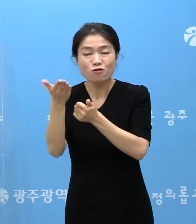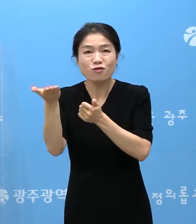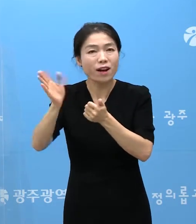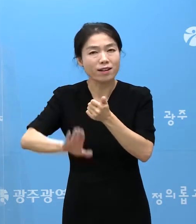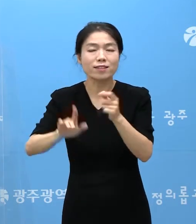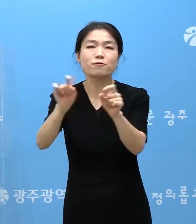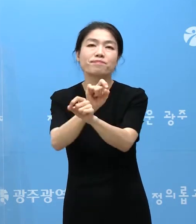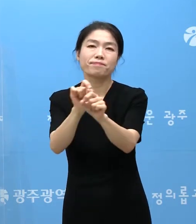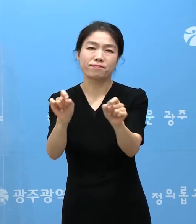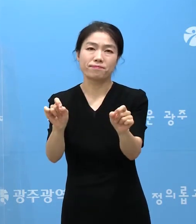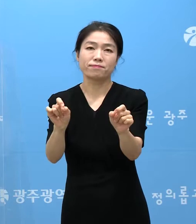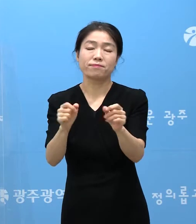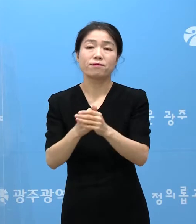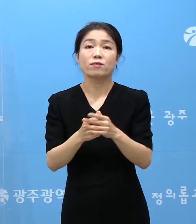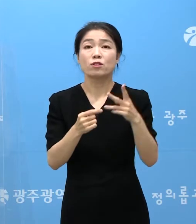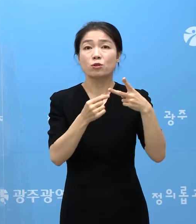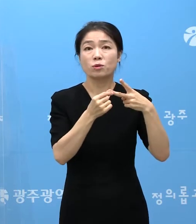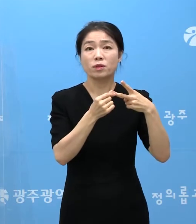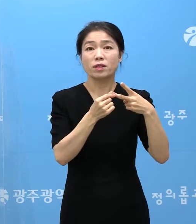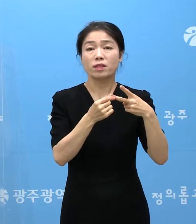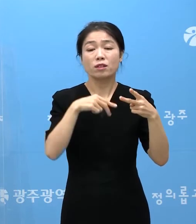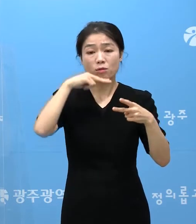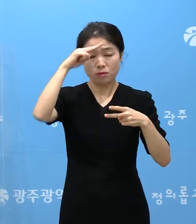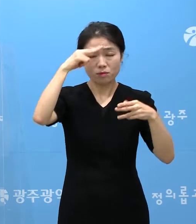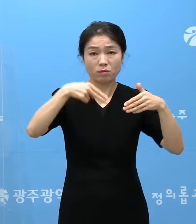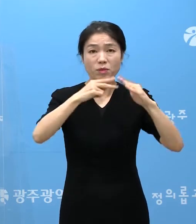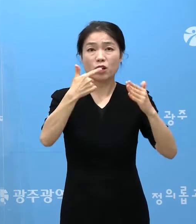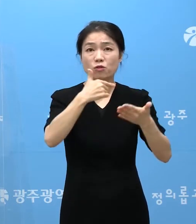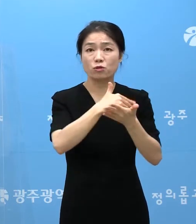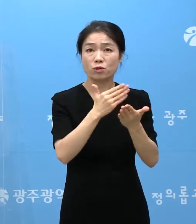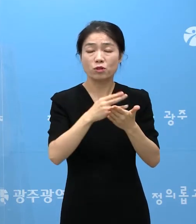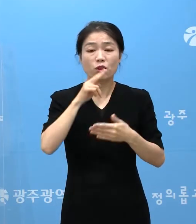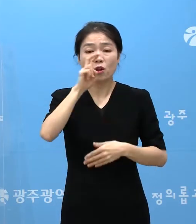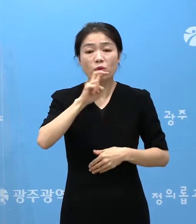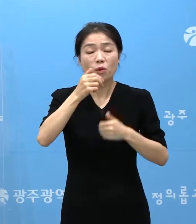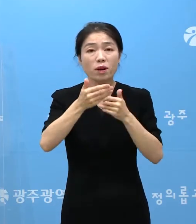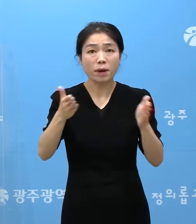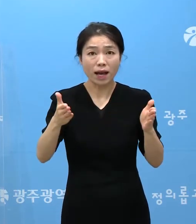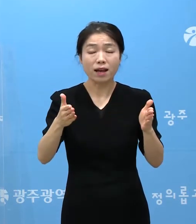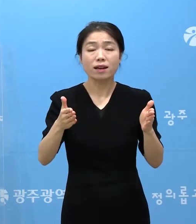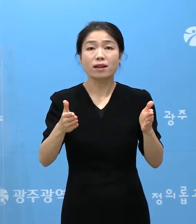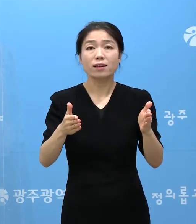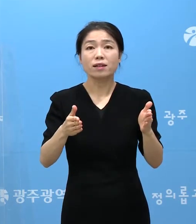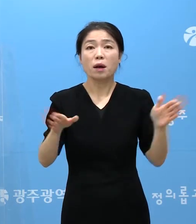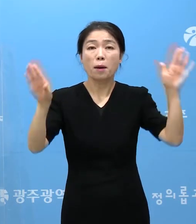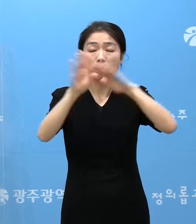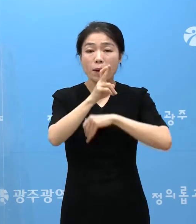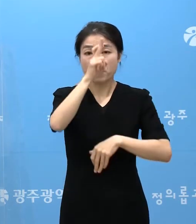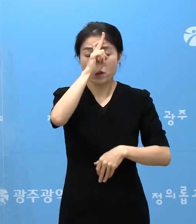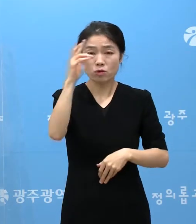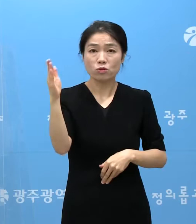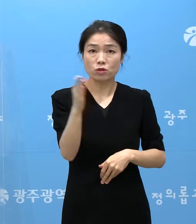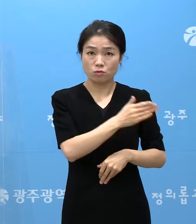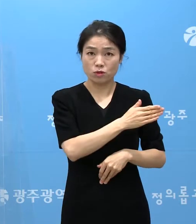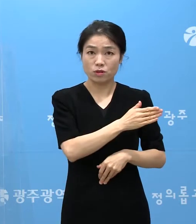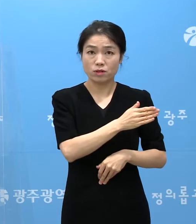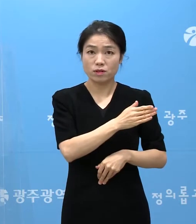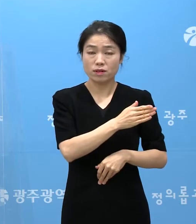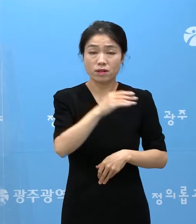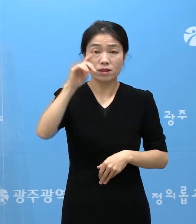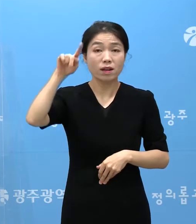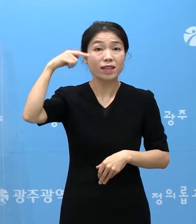적용을 유보합니다. 둘째, 유흥시설 6종과 노래연습장은 24시부터